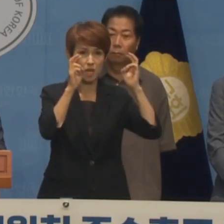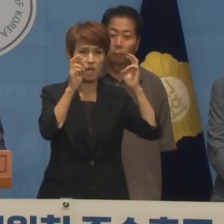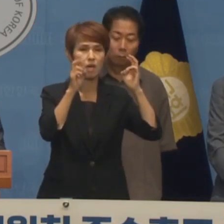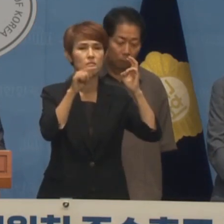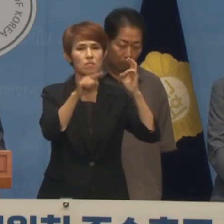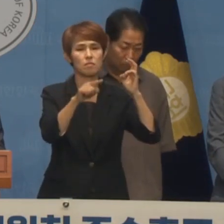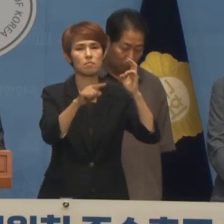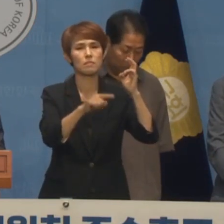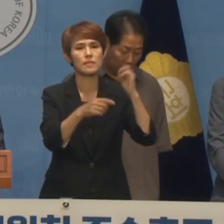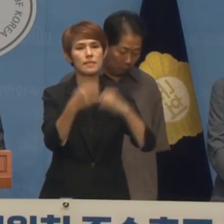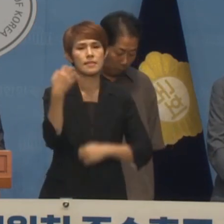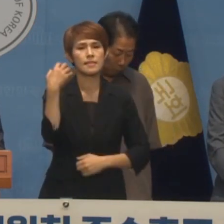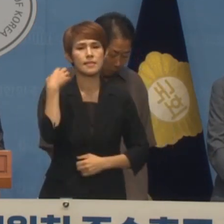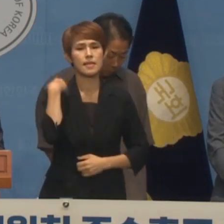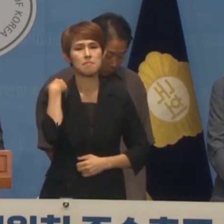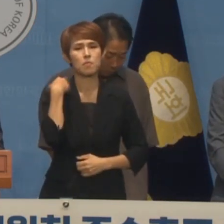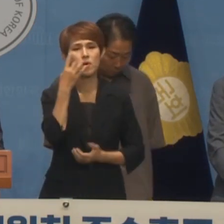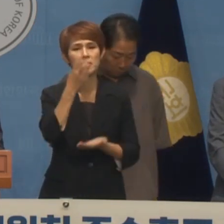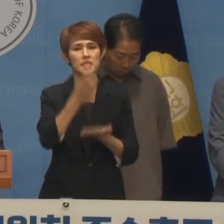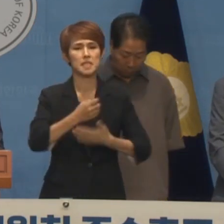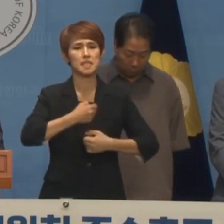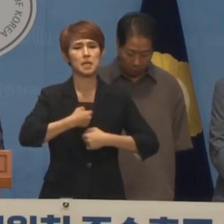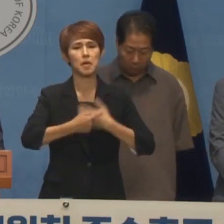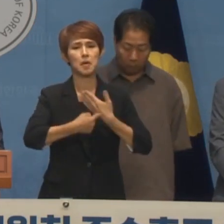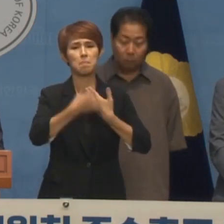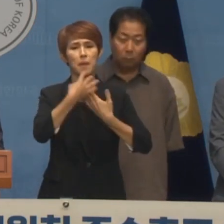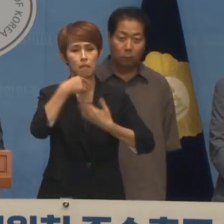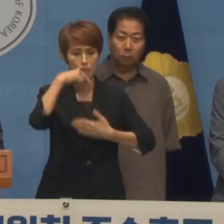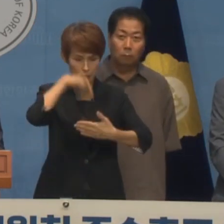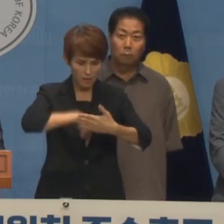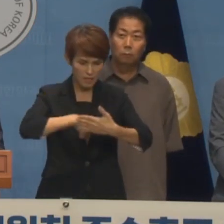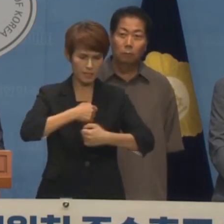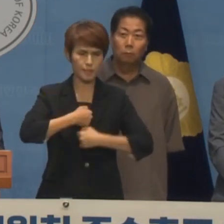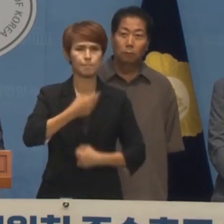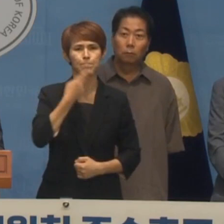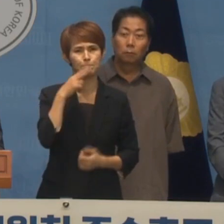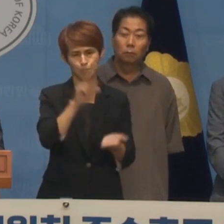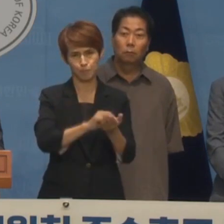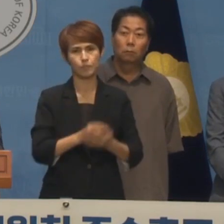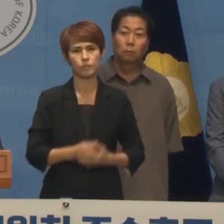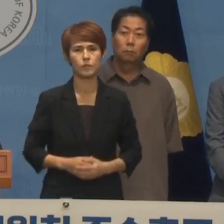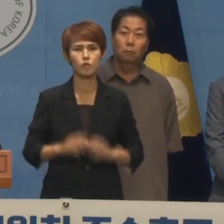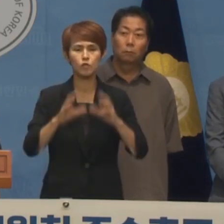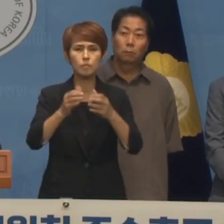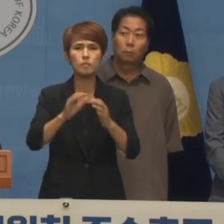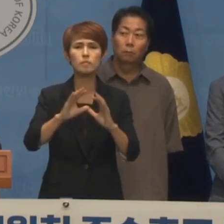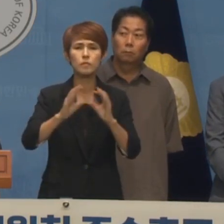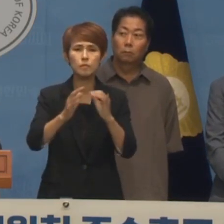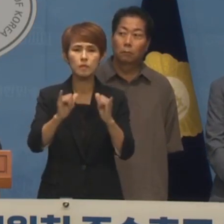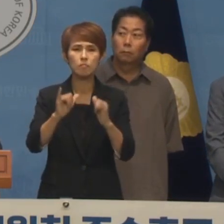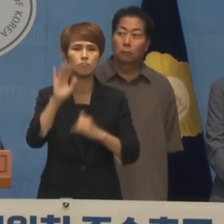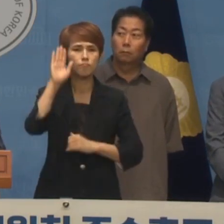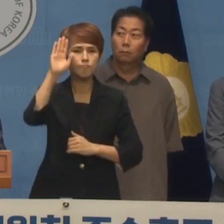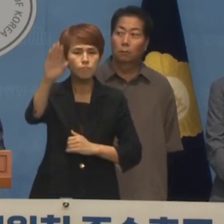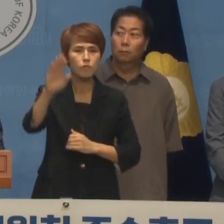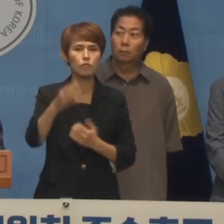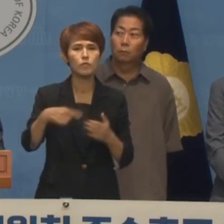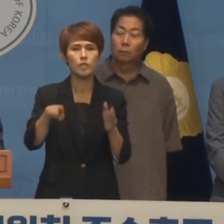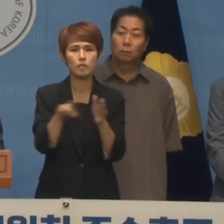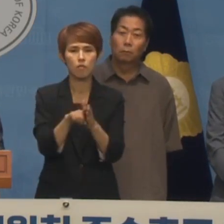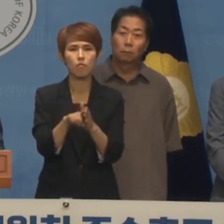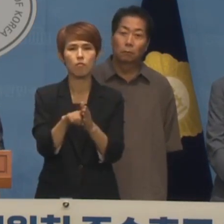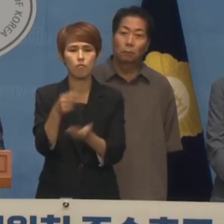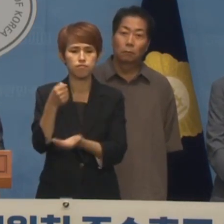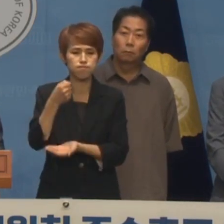원칙을 신용만 낼 뿐 전혀 지키지 않고 있다고 볼 수 있다. 국민의 노후를 책임지기에 조성된 국민연금 기금의 투자